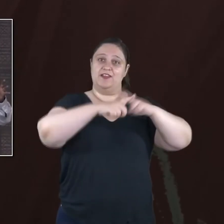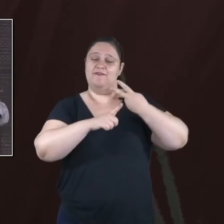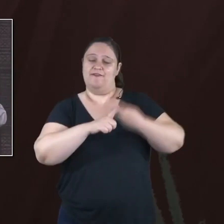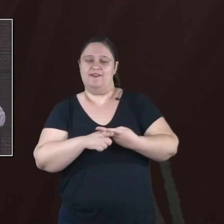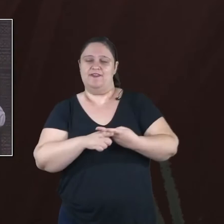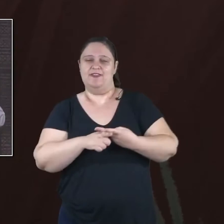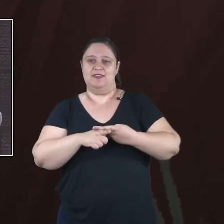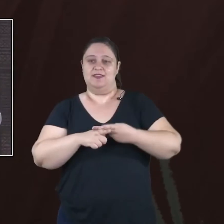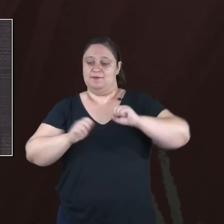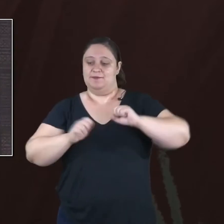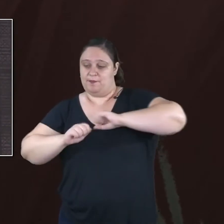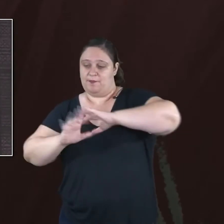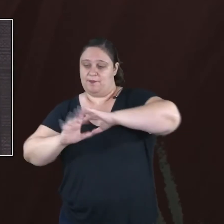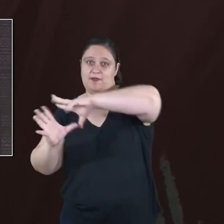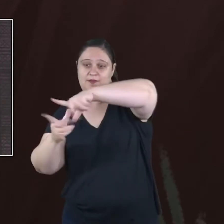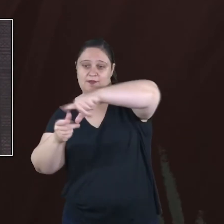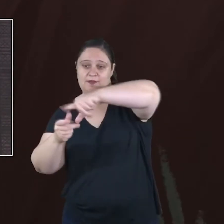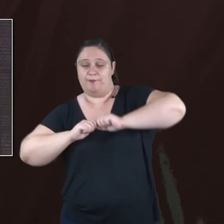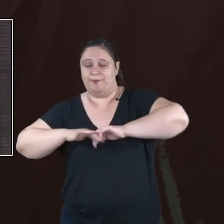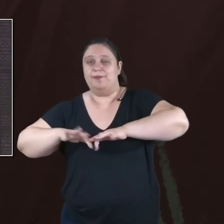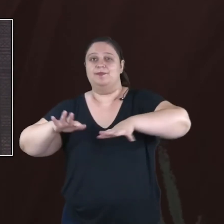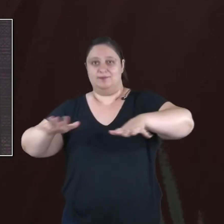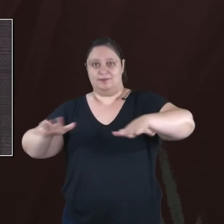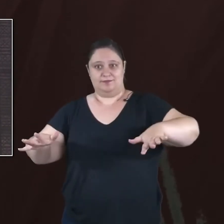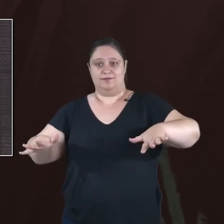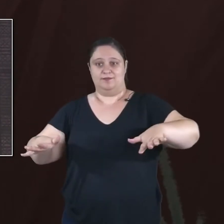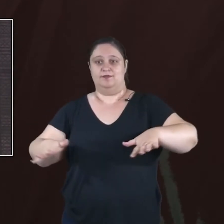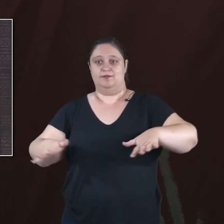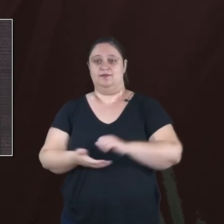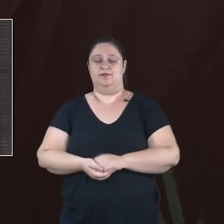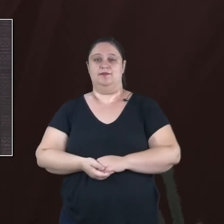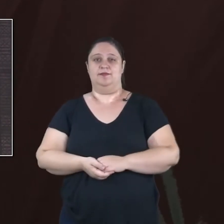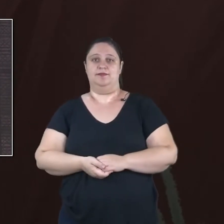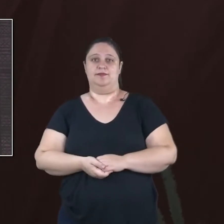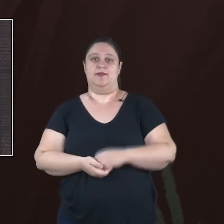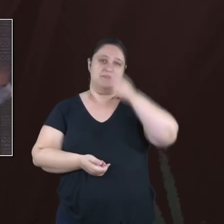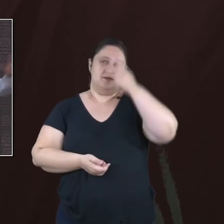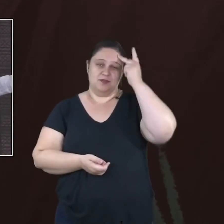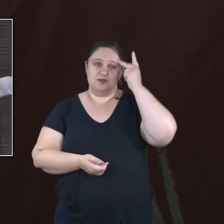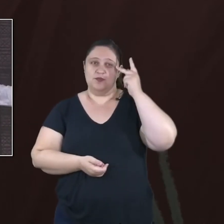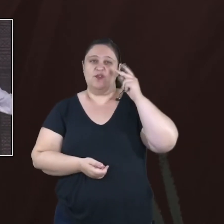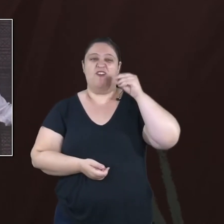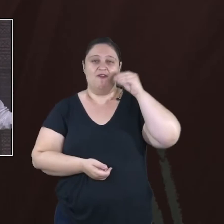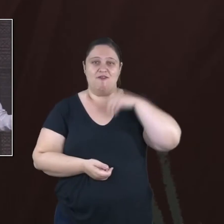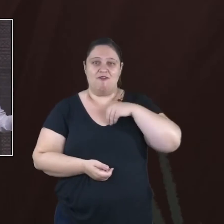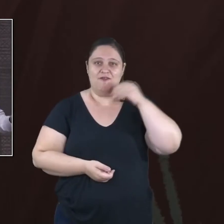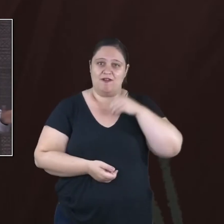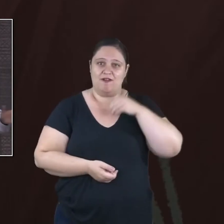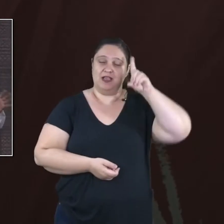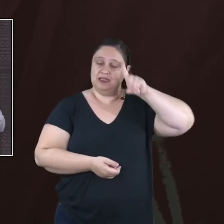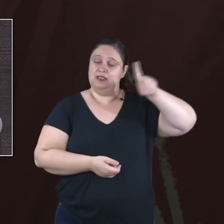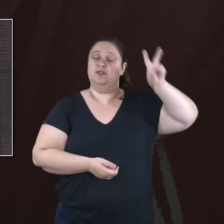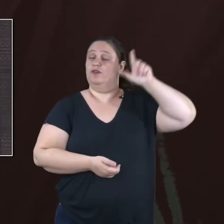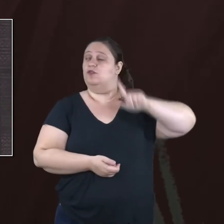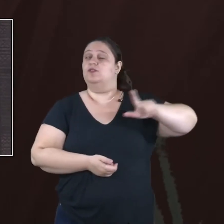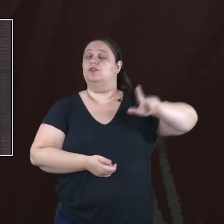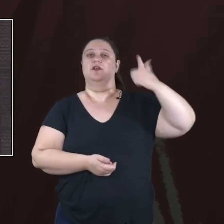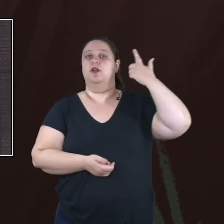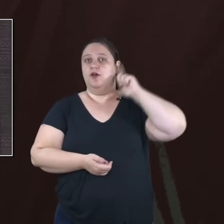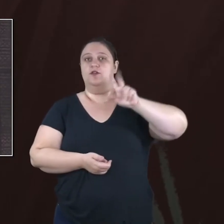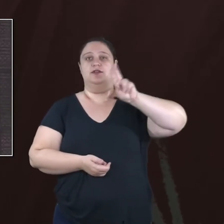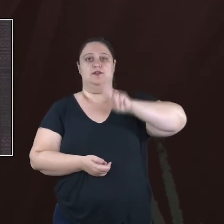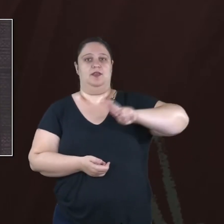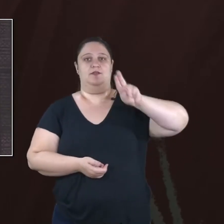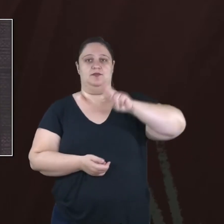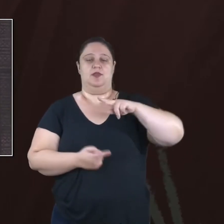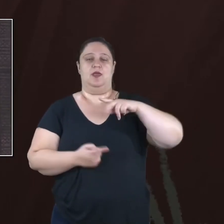coisas... Para quem tem pequena força, pouca força, o Senhor está fazendo grandes coisas, graças a Deus.